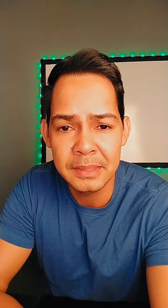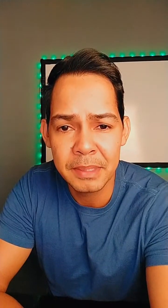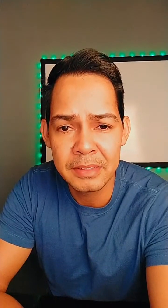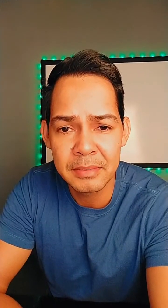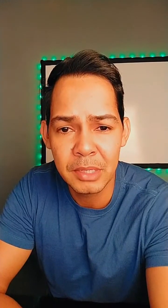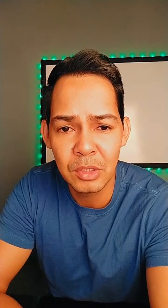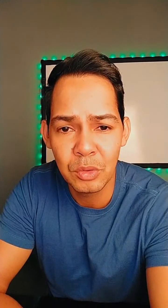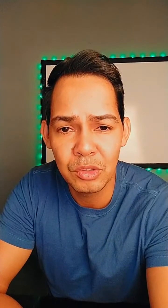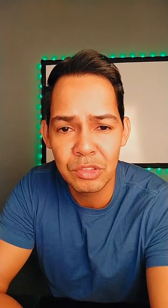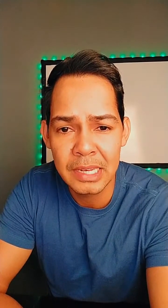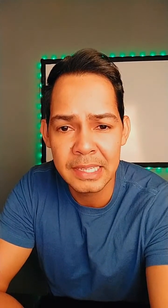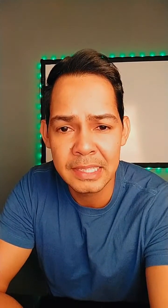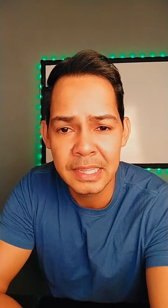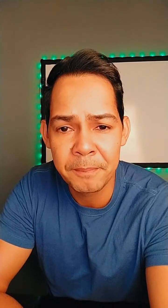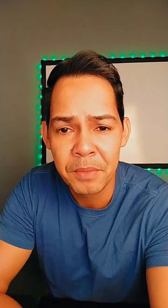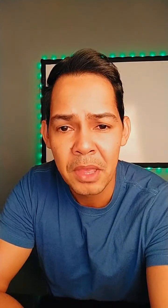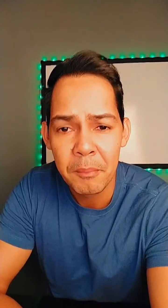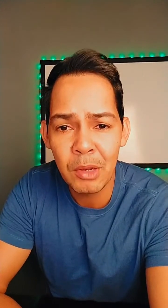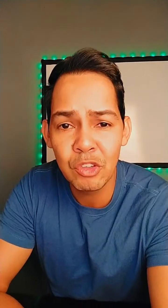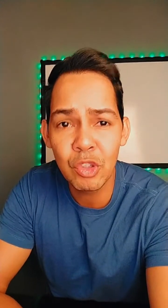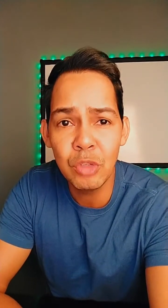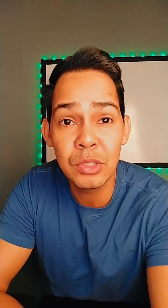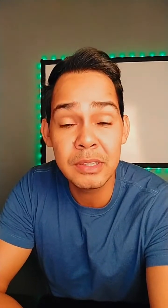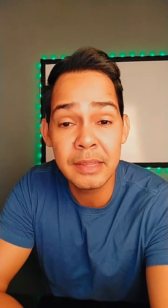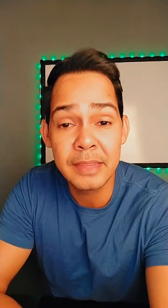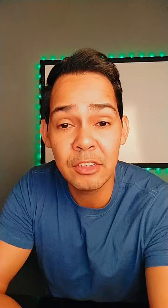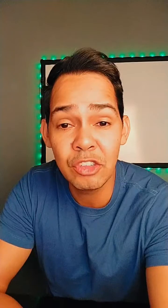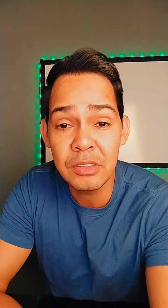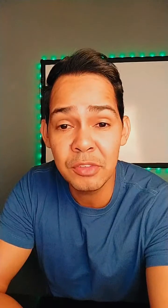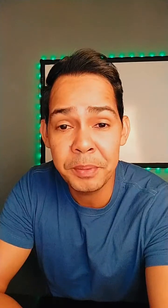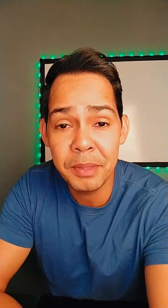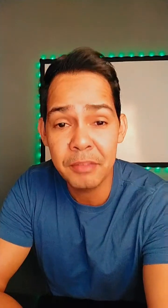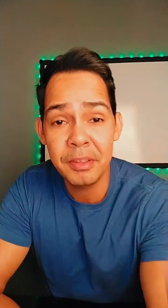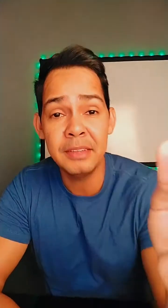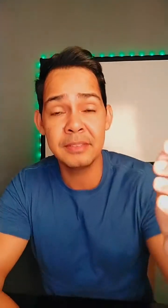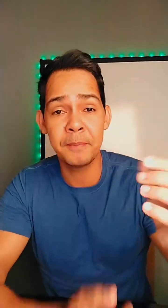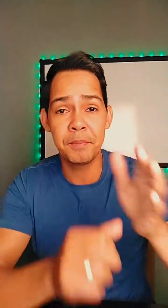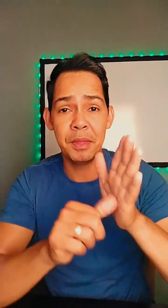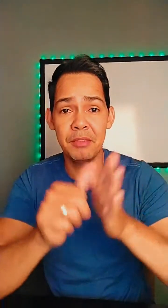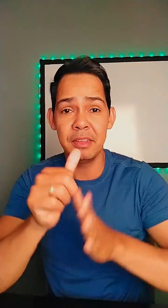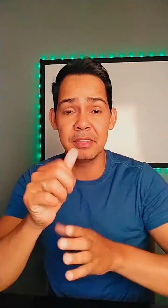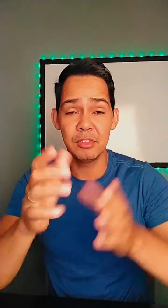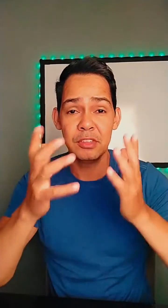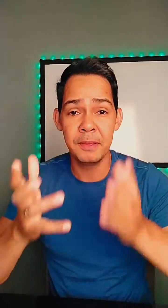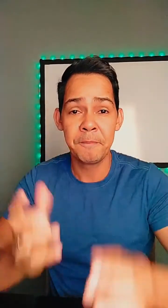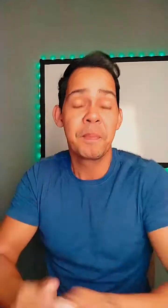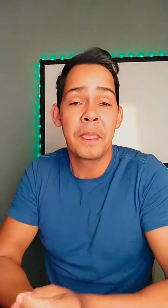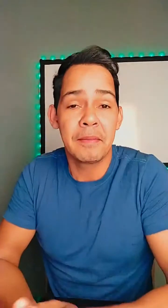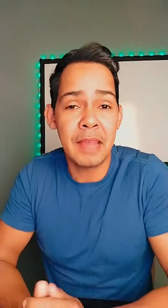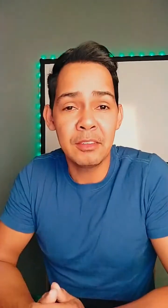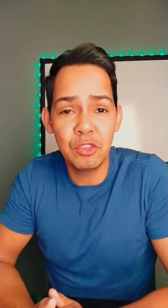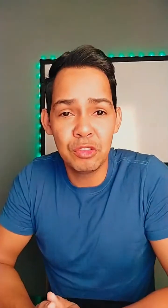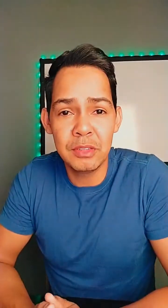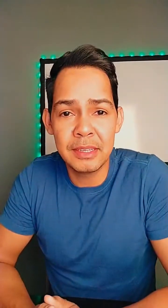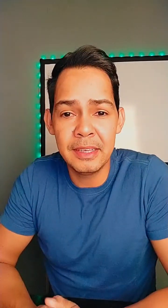Libras. Boa noite, Thalita. Boa noite, todo mundo que está entrando. Gente, se for a primeira vez que você está assistindo aqui o